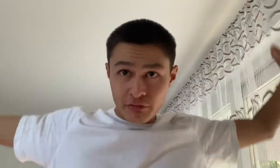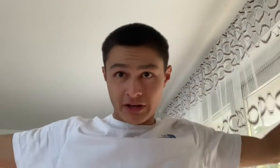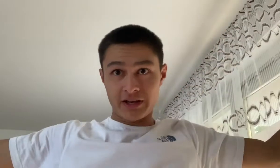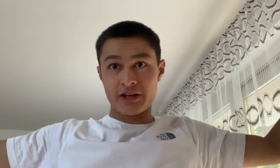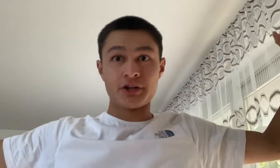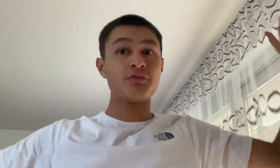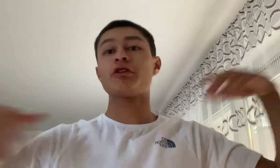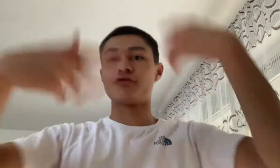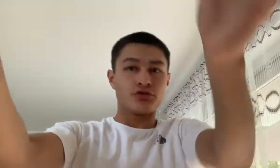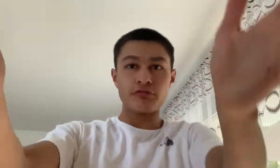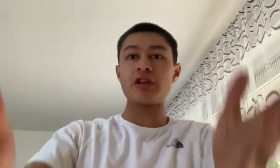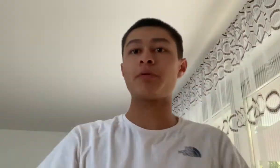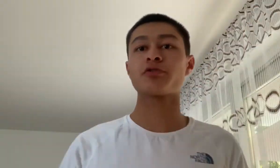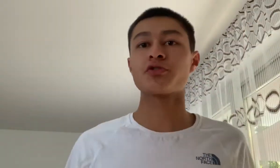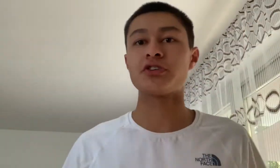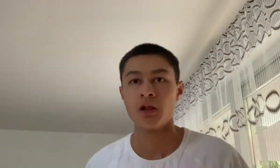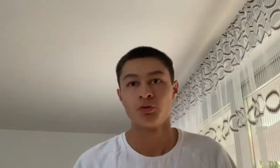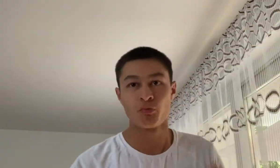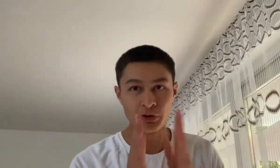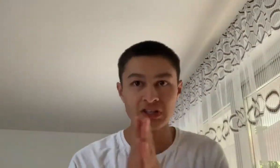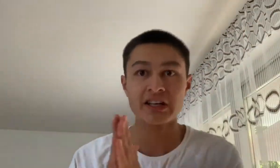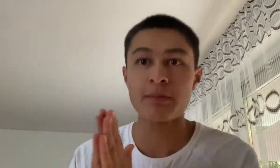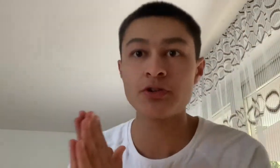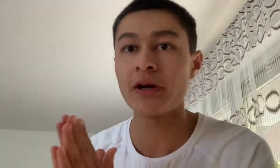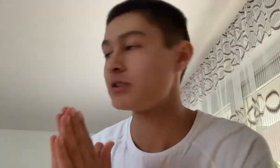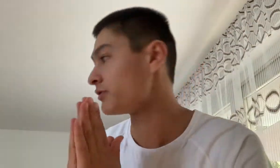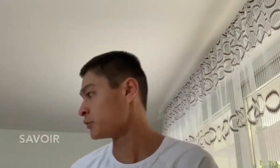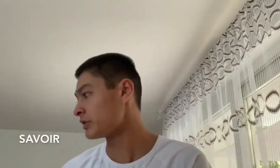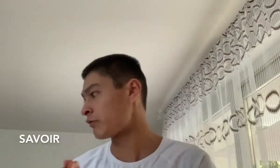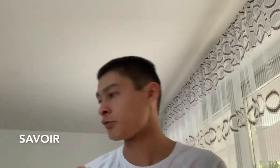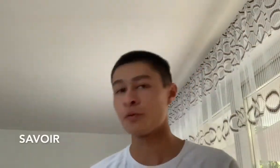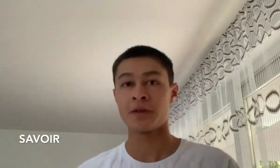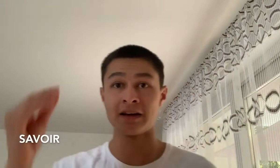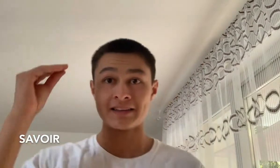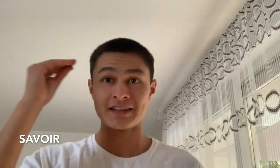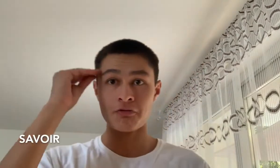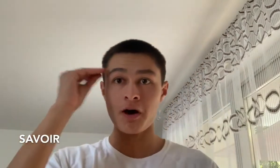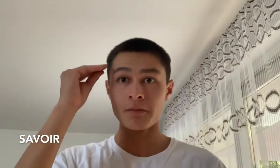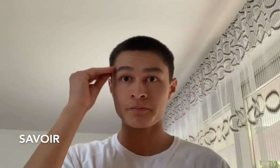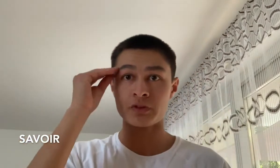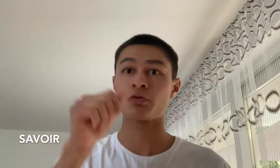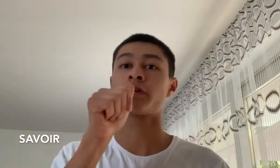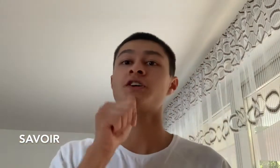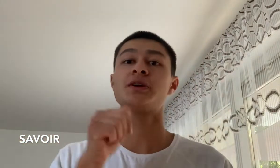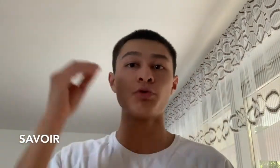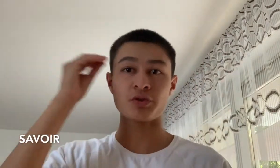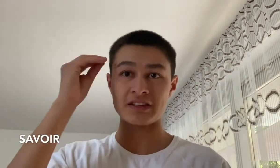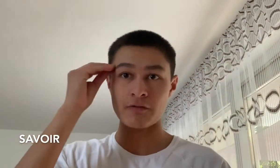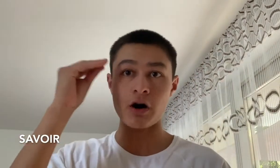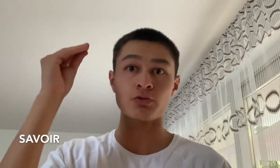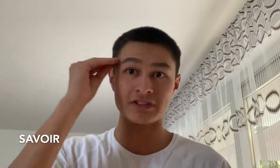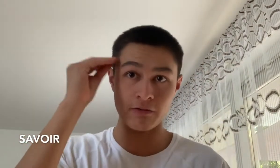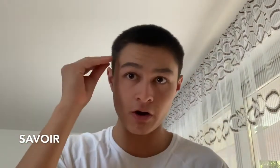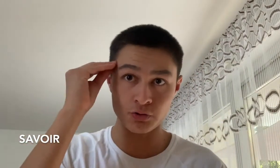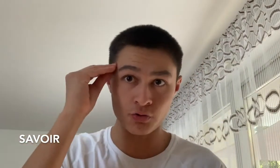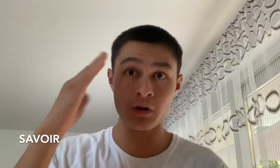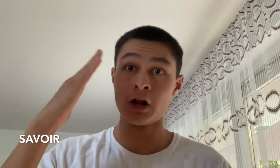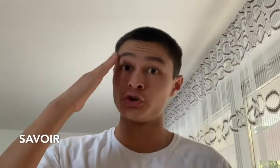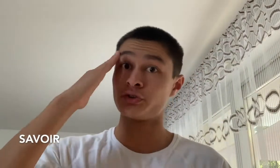voulez. Moi, je veux juste vous apprendre ce que je sais. Donc, petit récapitulatif. Nous avons vu. Savoir. Donc, j'ai besoin de savoir ou savoir du coup. Je